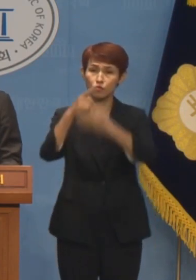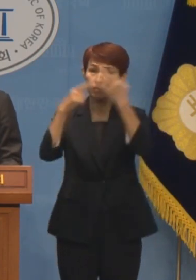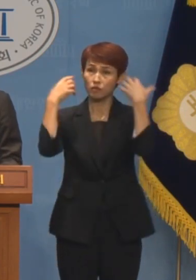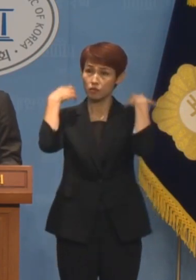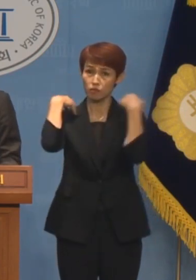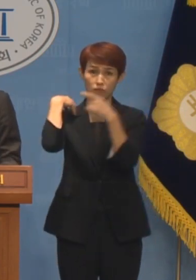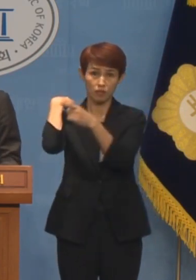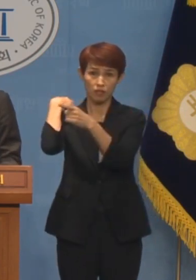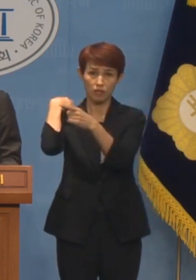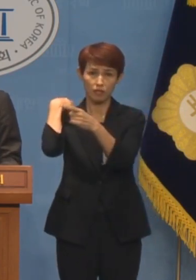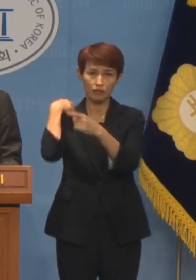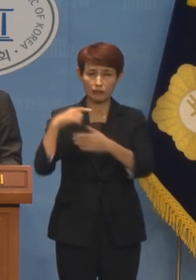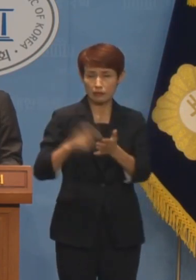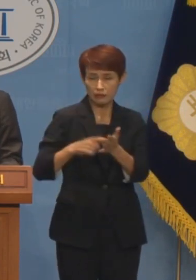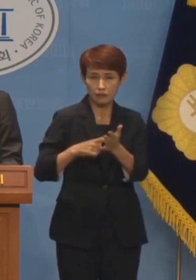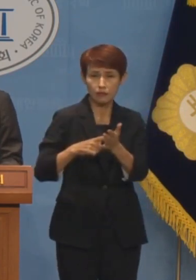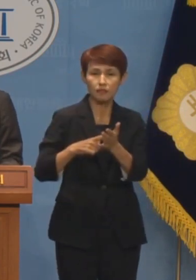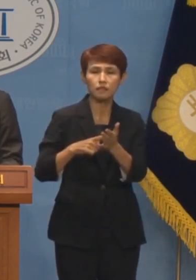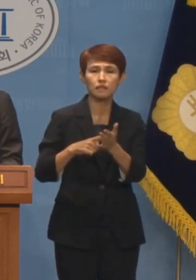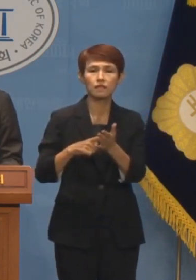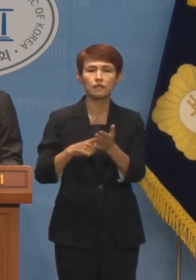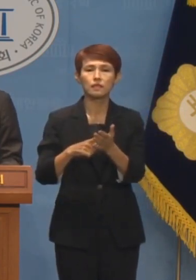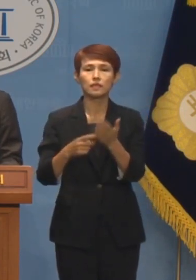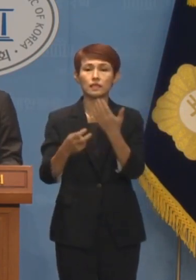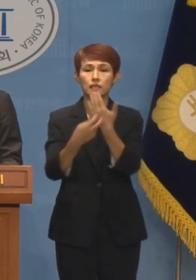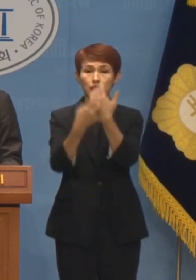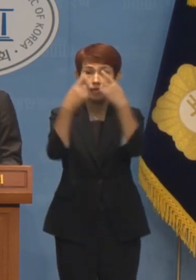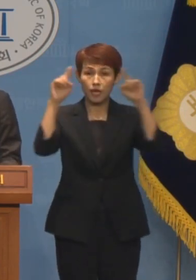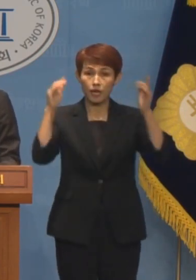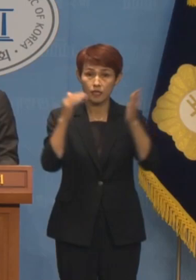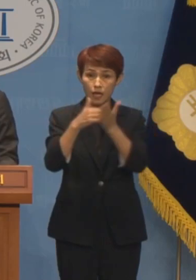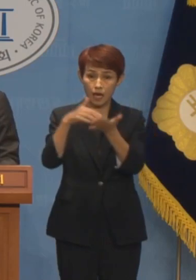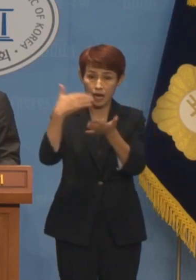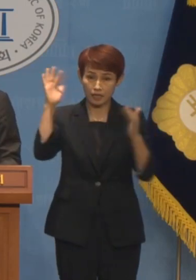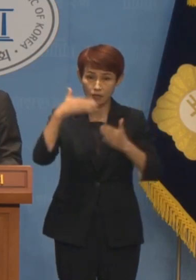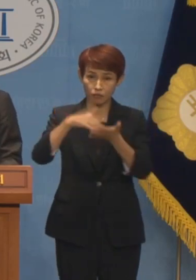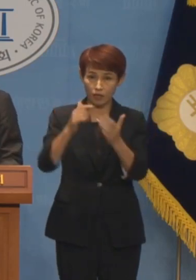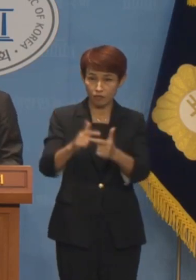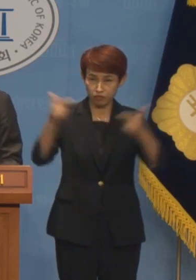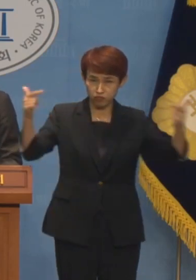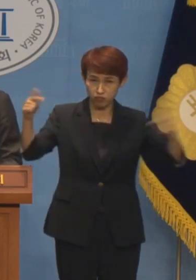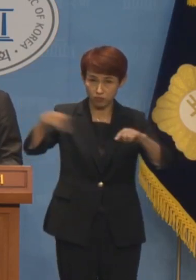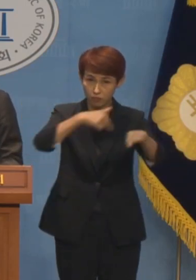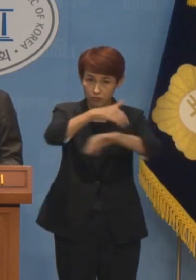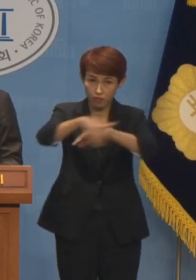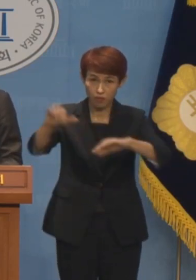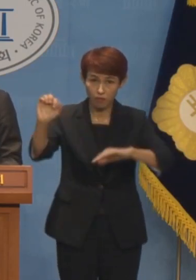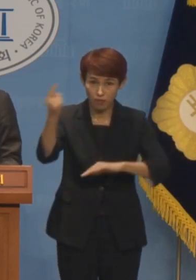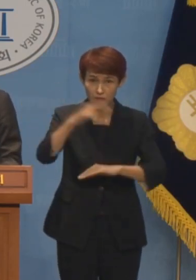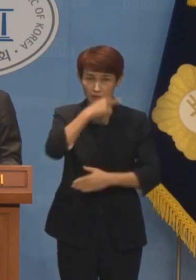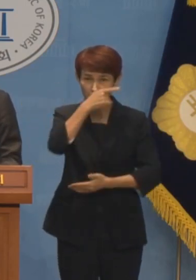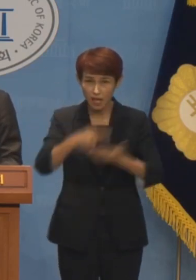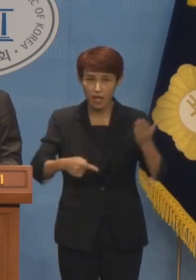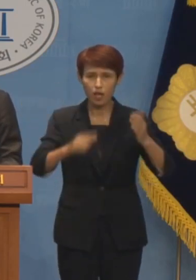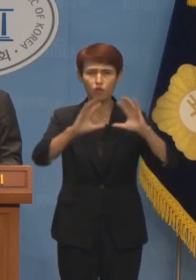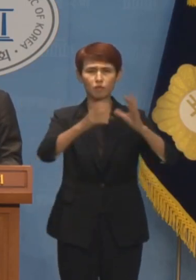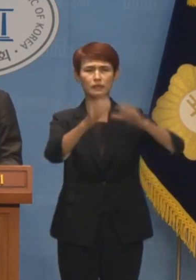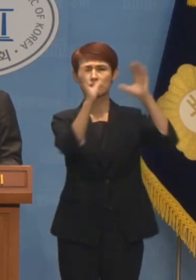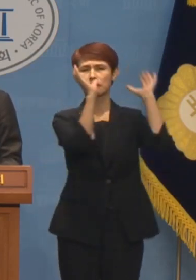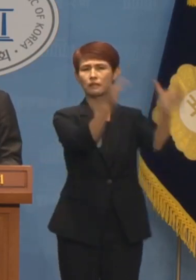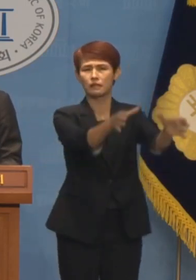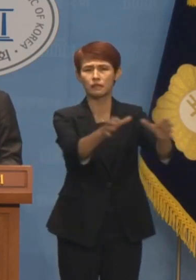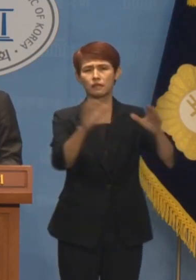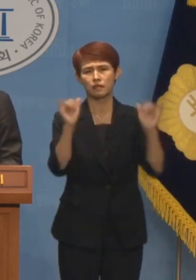정부가 졸속으로 밀어붙인 의대 증원 정책으로 인한 피해가 우리 국민에게